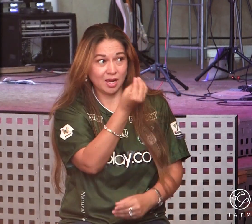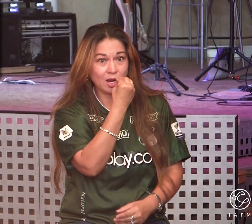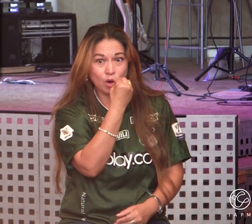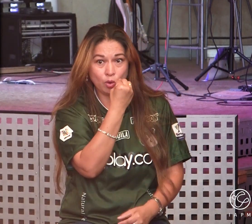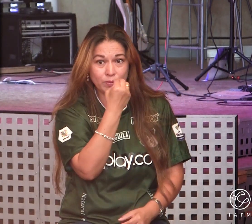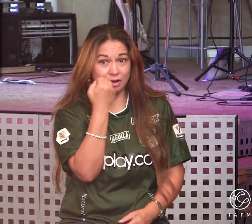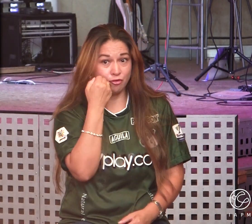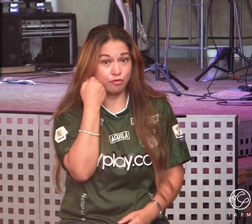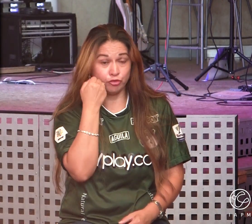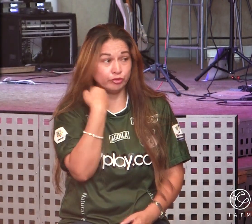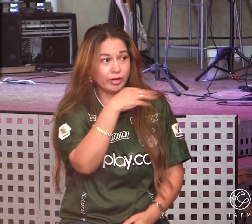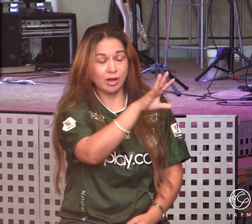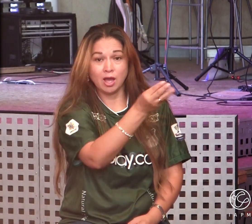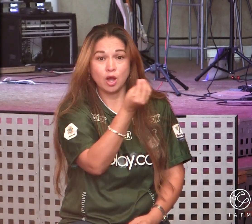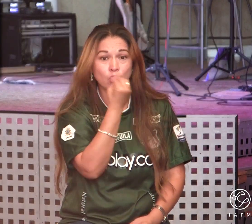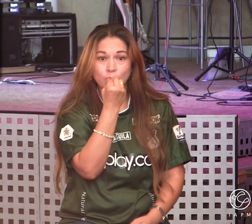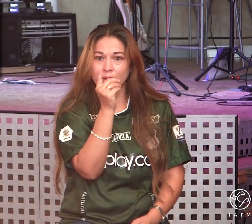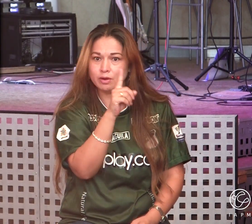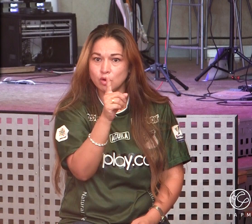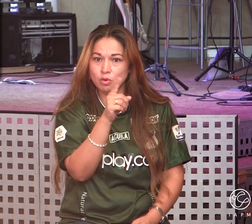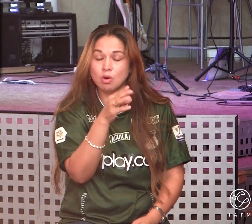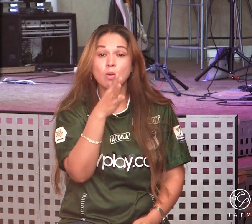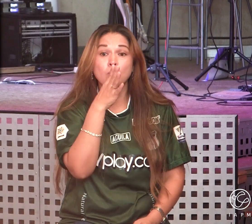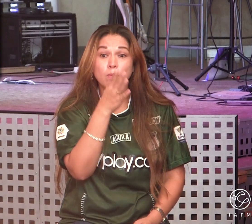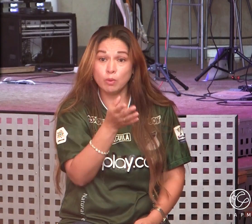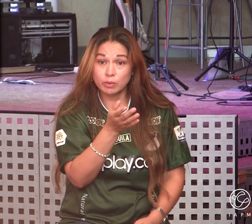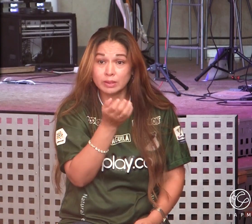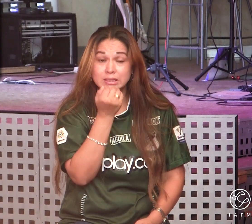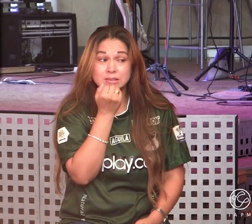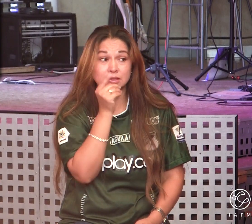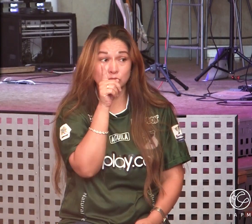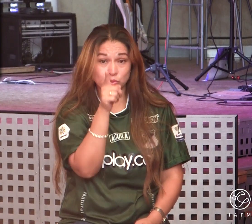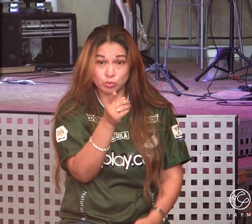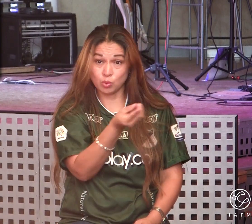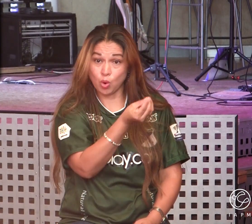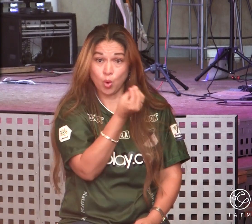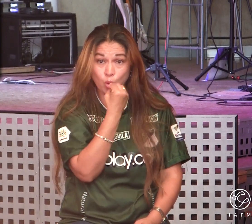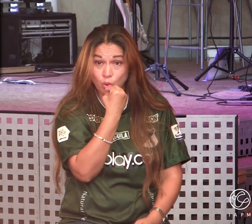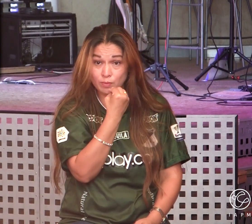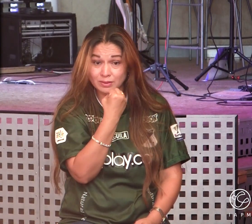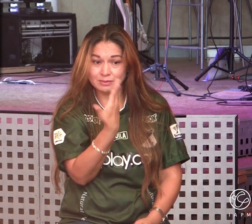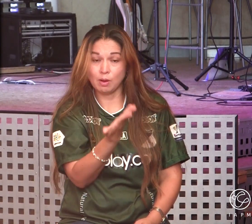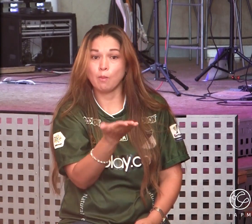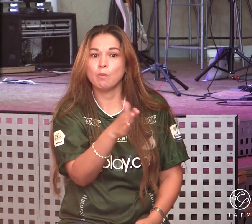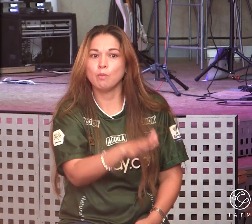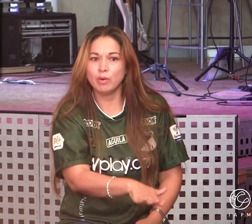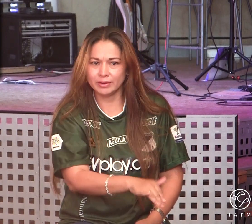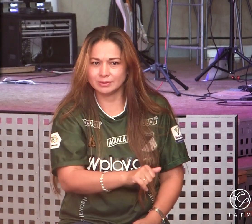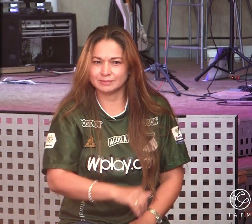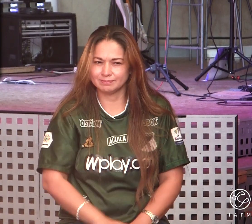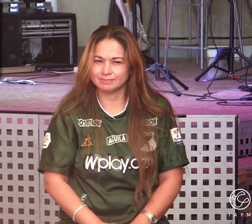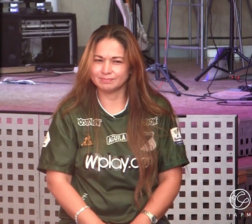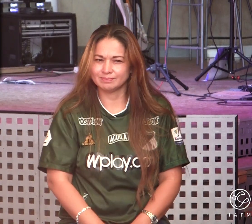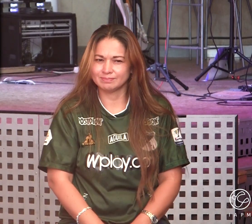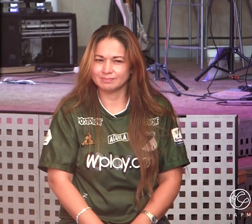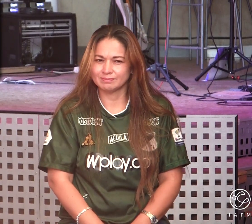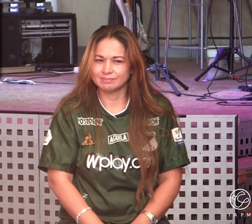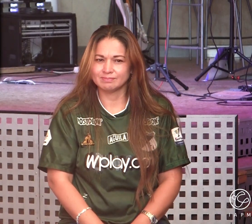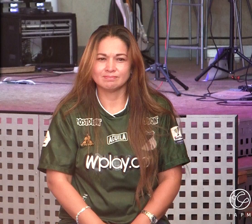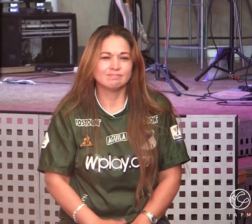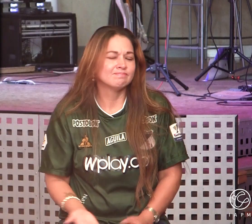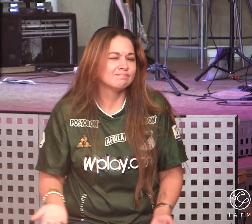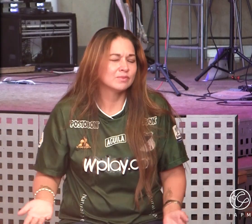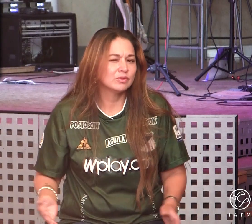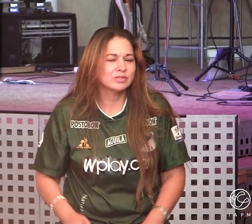ese árbol, Adán no se muere, pero sí muere. Entonces, ¿qué es la muerte? Y si logras meterte un poquito en